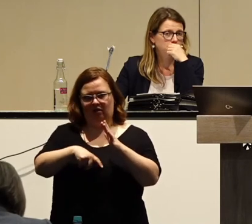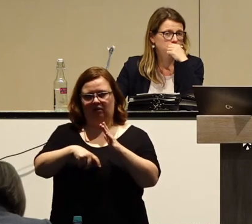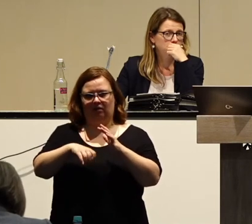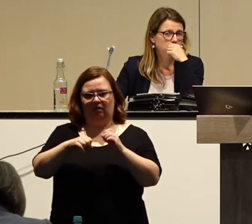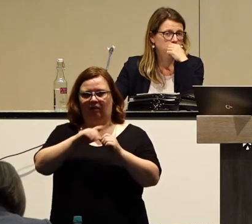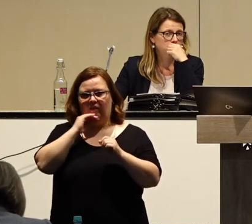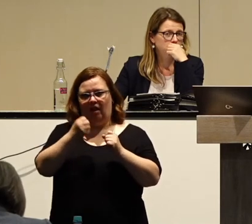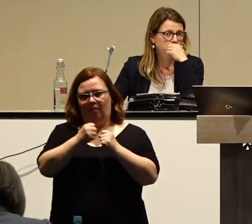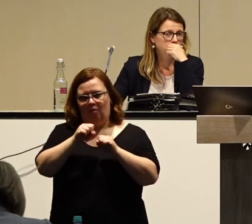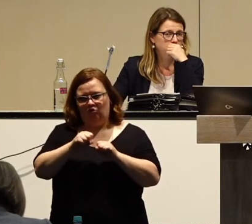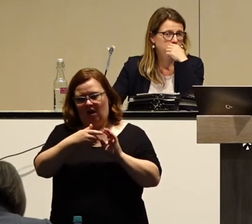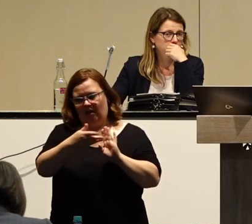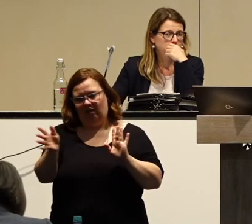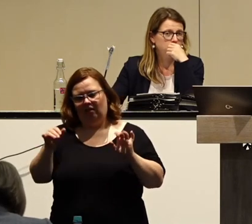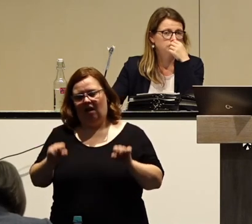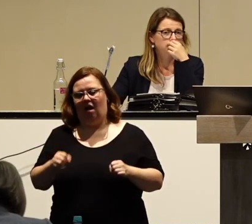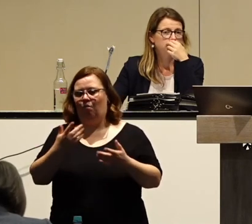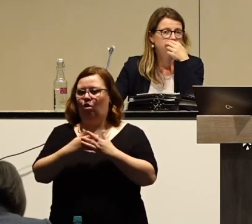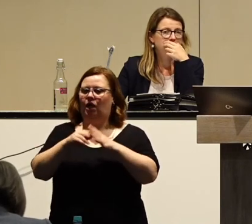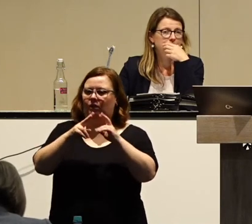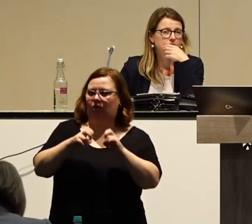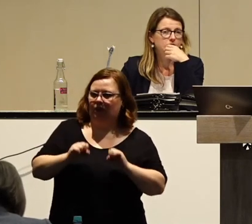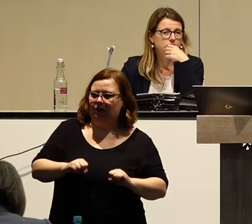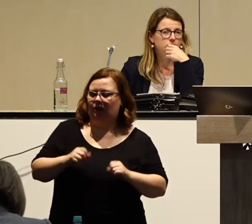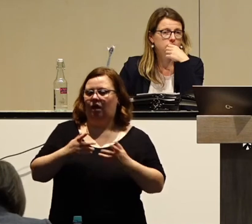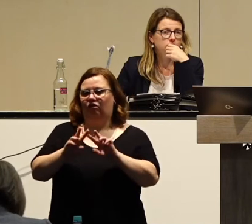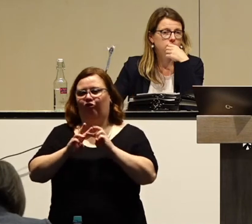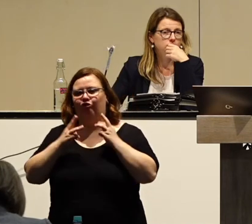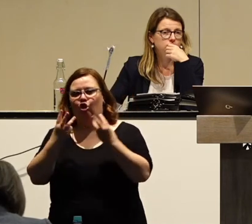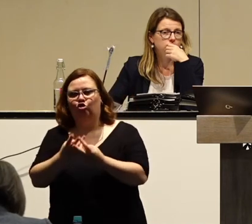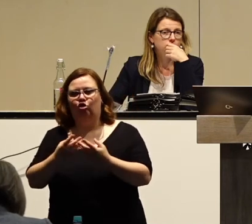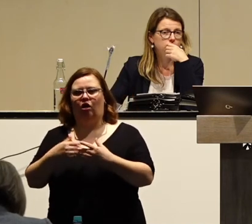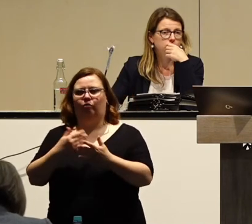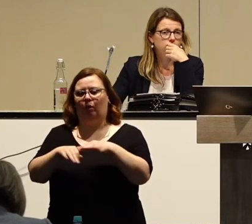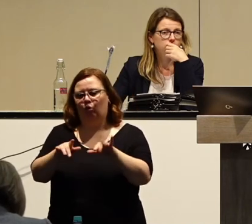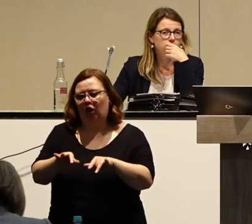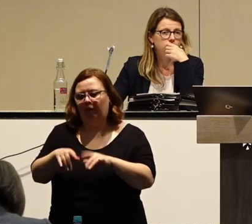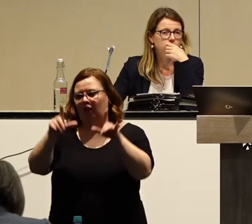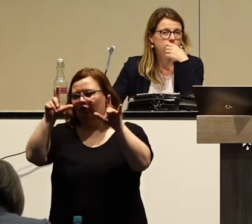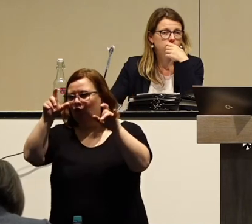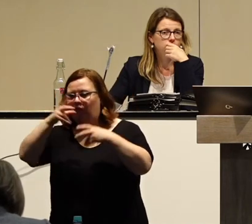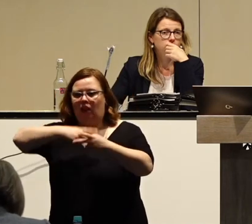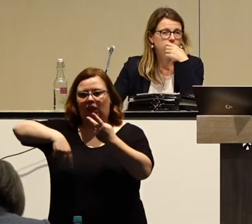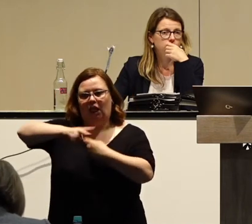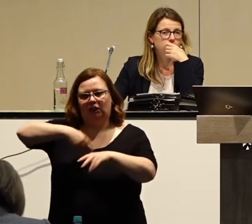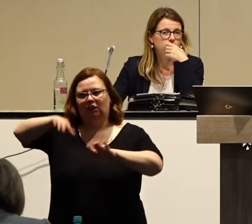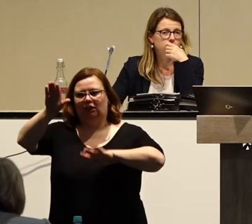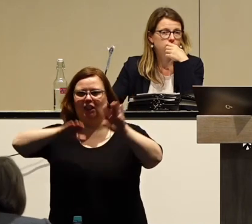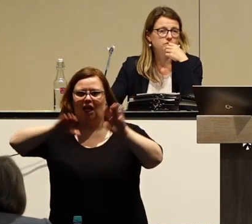Palette auch an Bildungsmöglichkeiten. Da kann experimentiert werden. Es gibt Workshops zum Programmieren, Fotografieren, zum Tanzen,